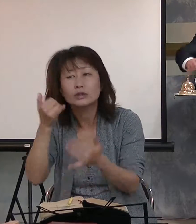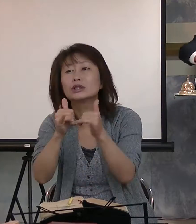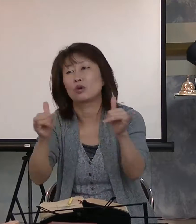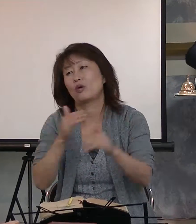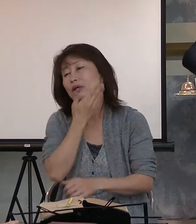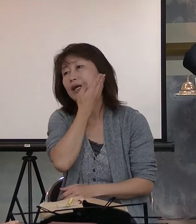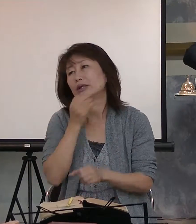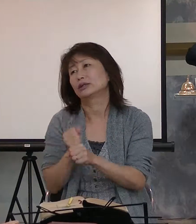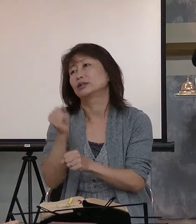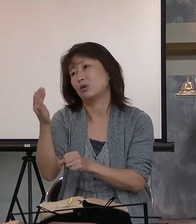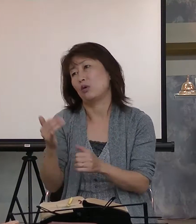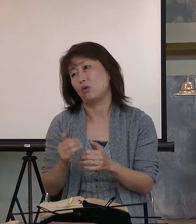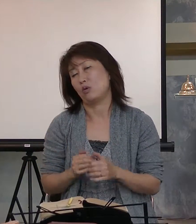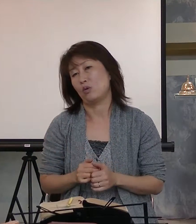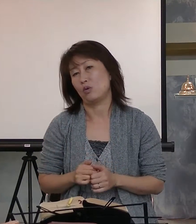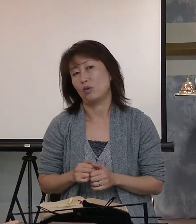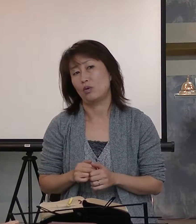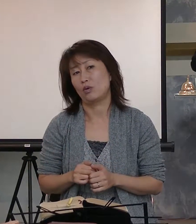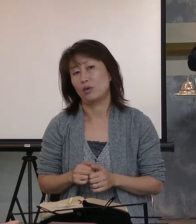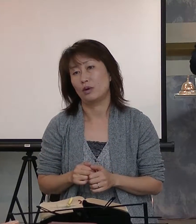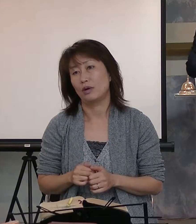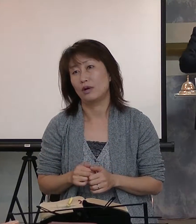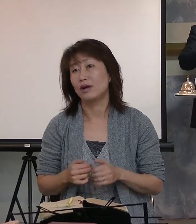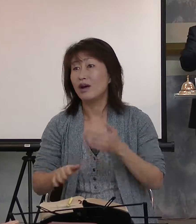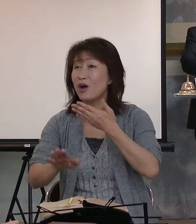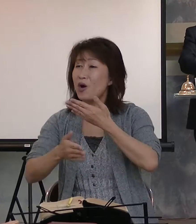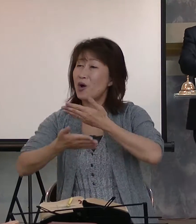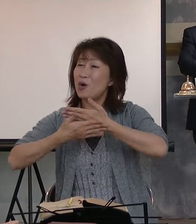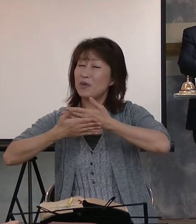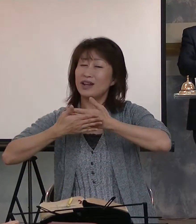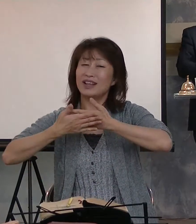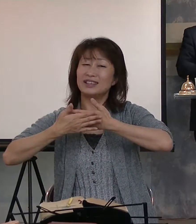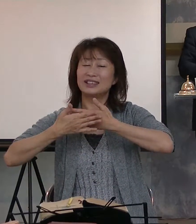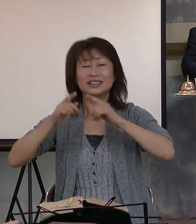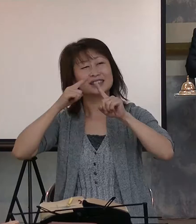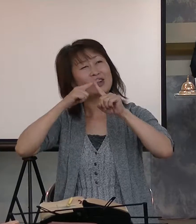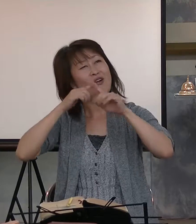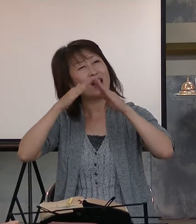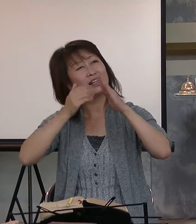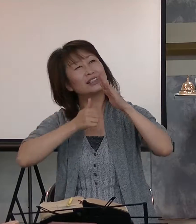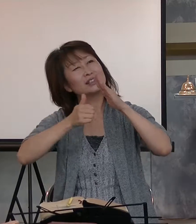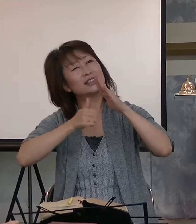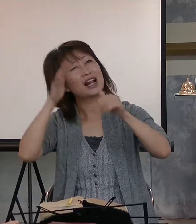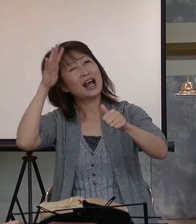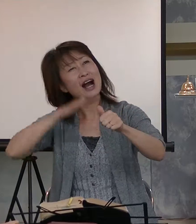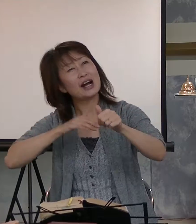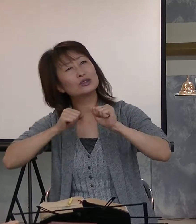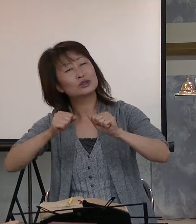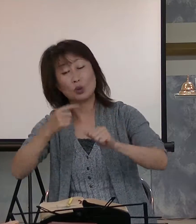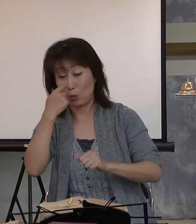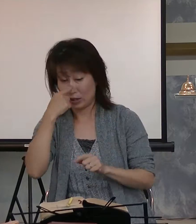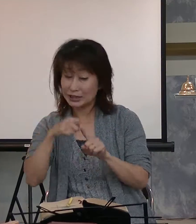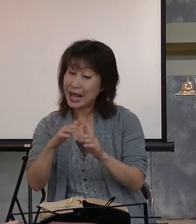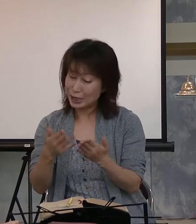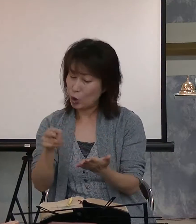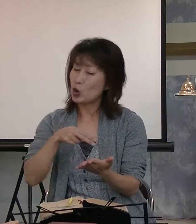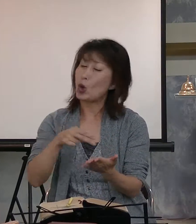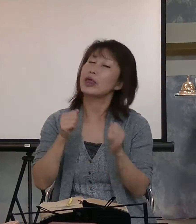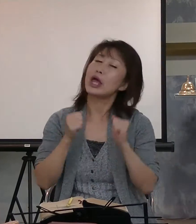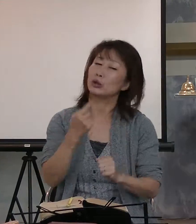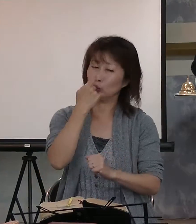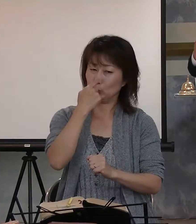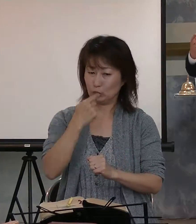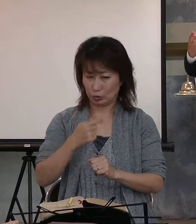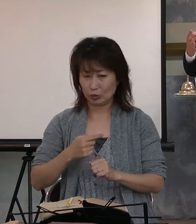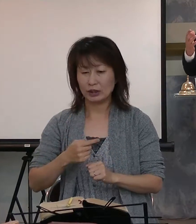体験的に教会に来て神を礼拝する。私は聖書を知っている。い